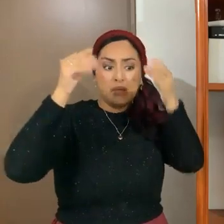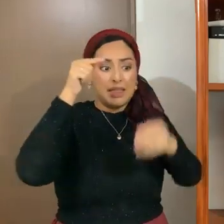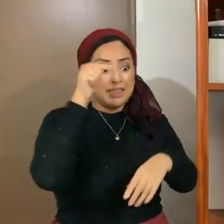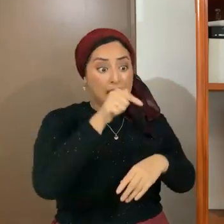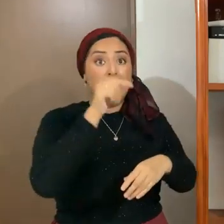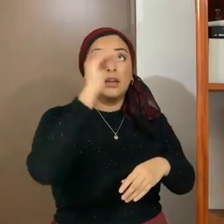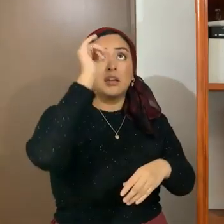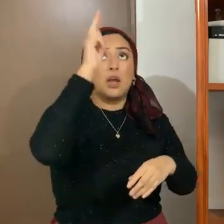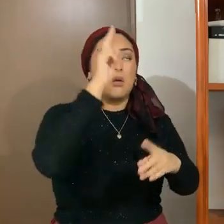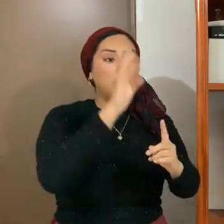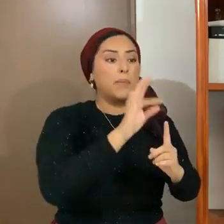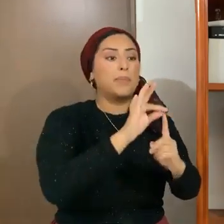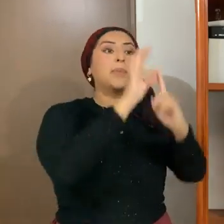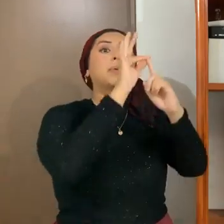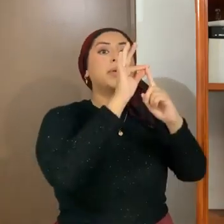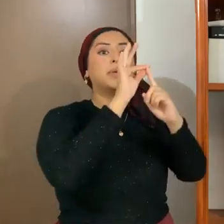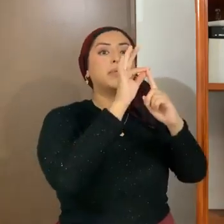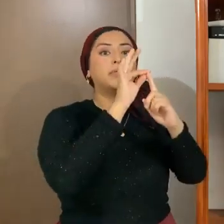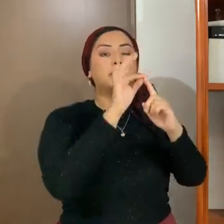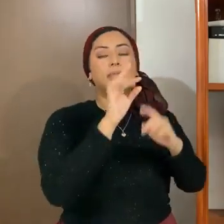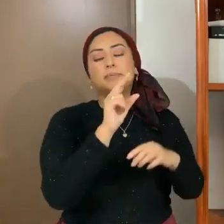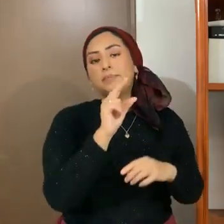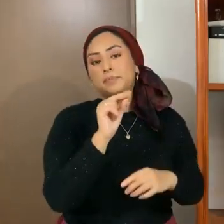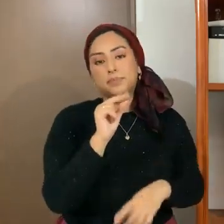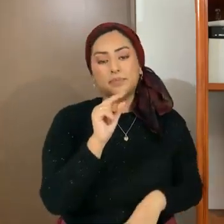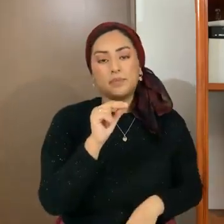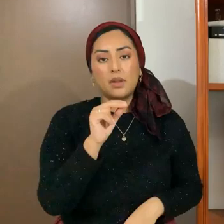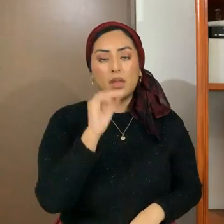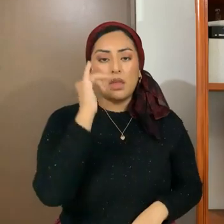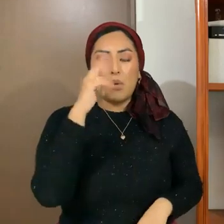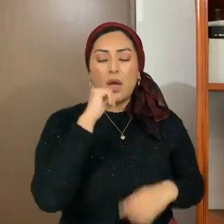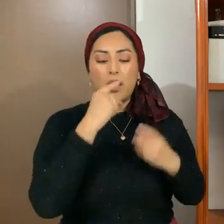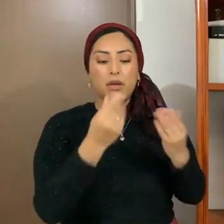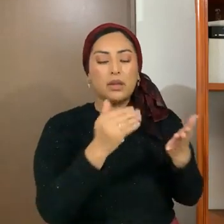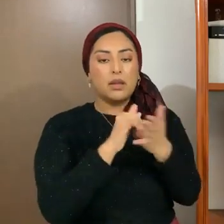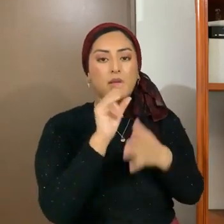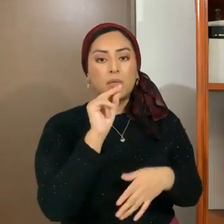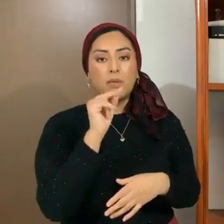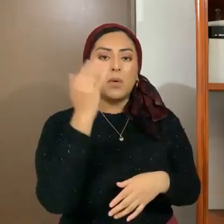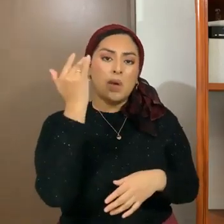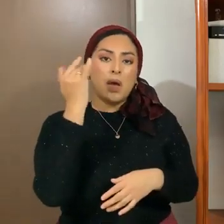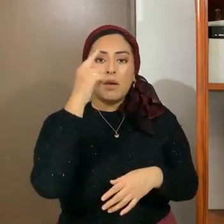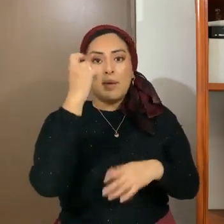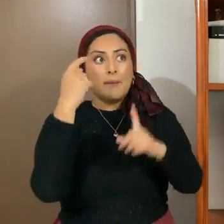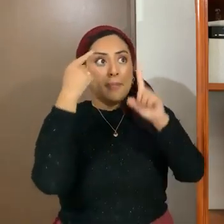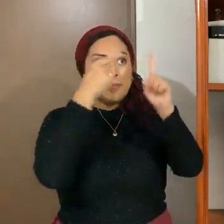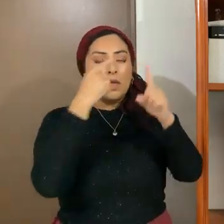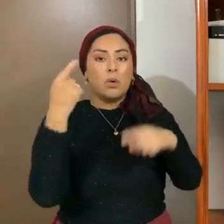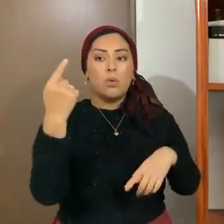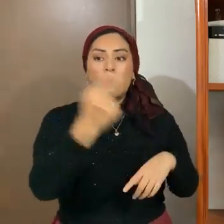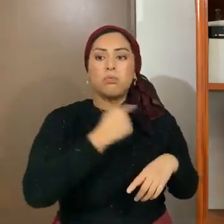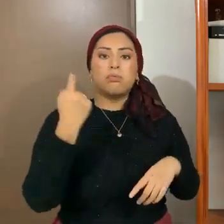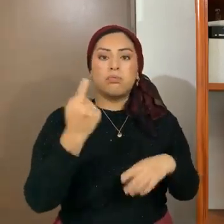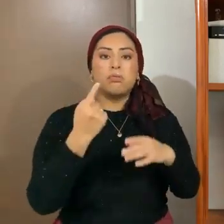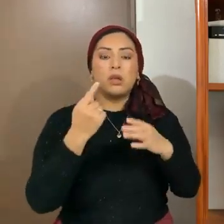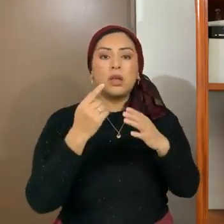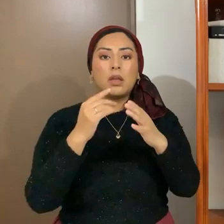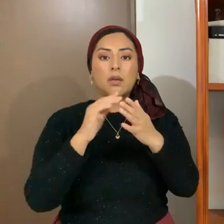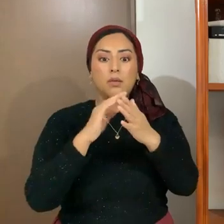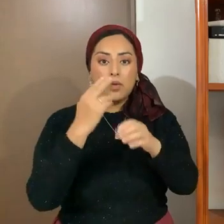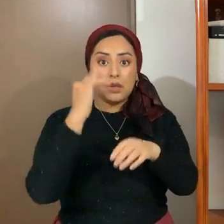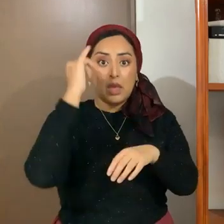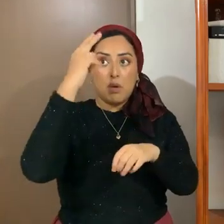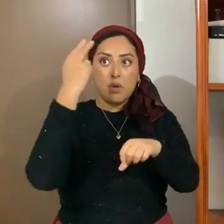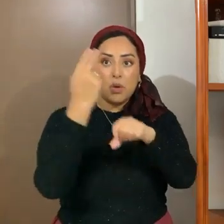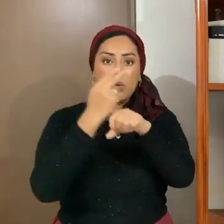fuerzas fuera escogido para ser siervo de Yahweh, y él no hace esto. ¿Por qué? Porque la finalidad es que nosotros seamos